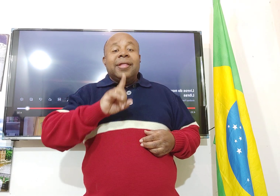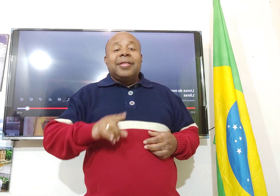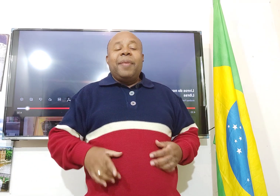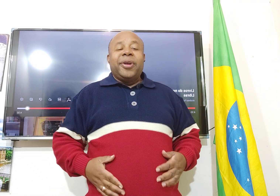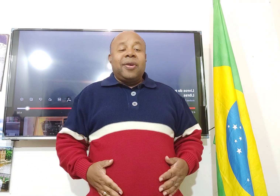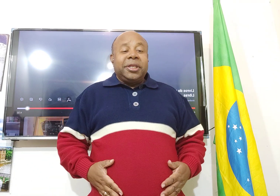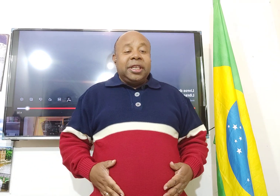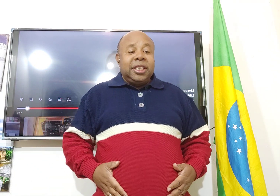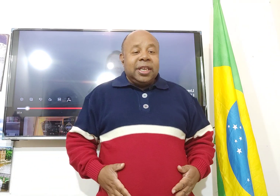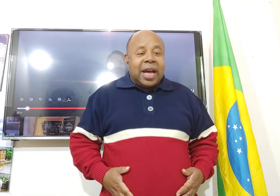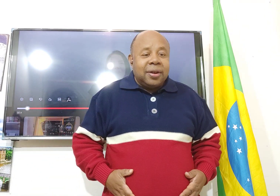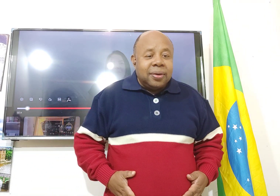Sabe por que eu acho indignado?